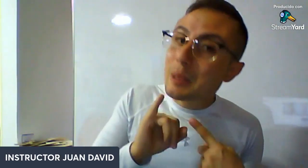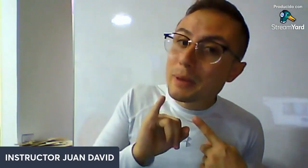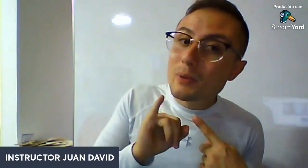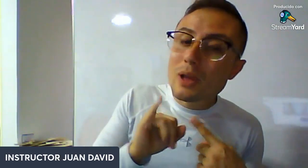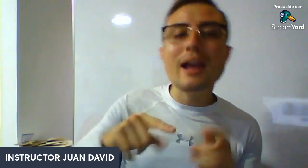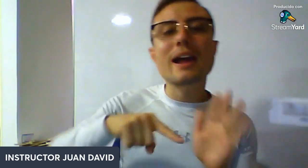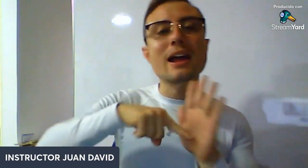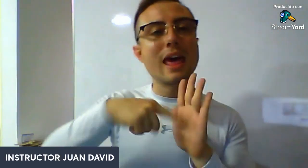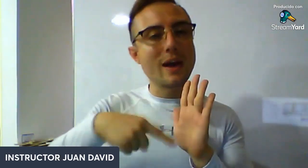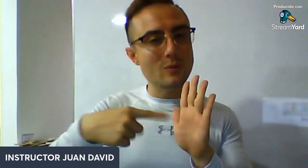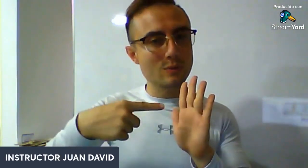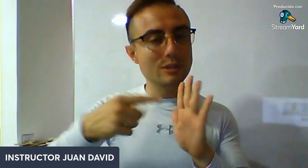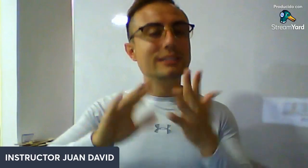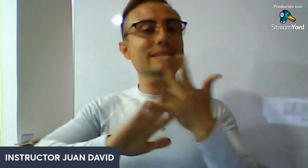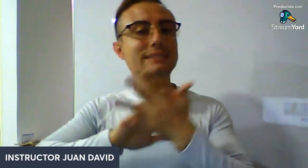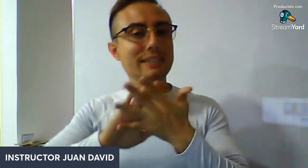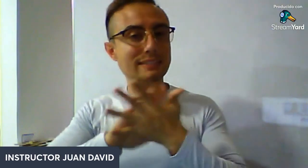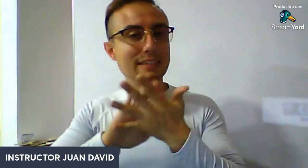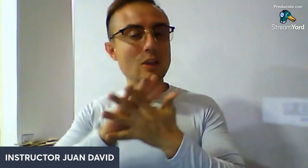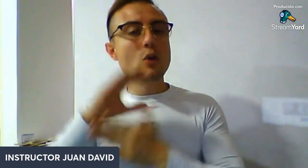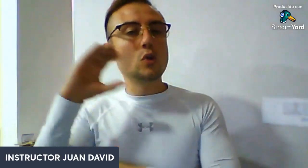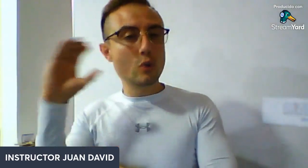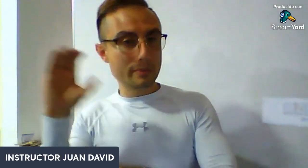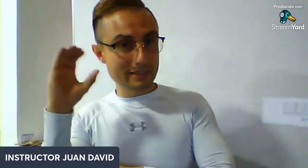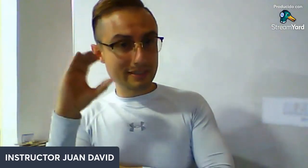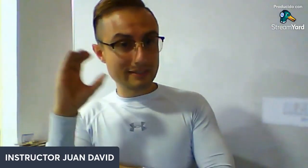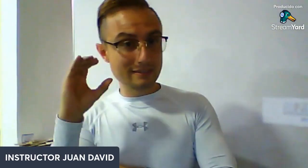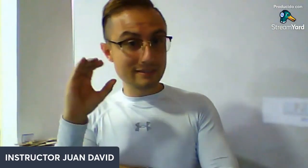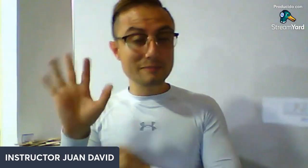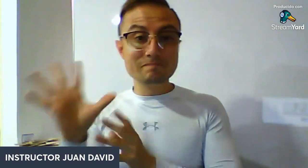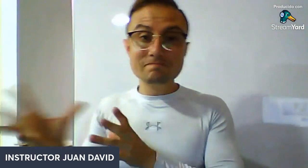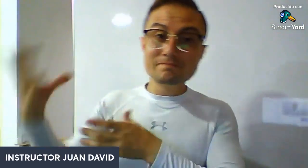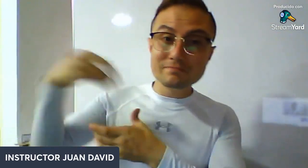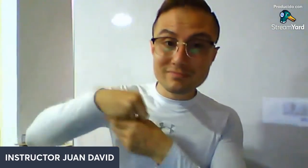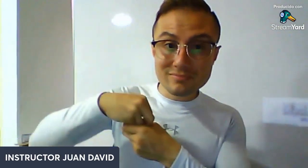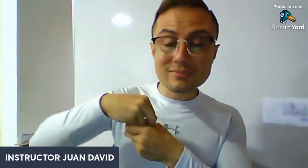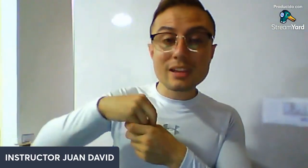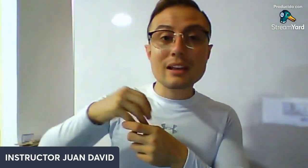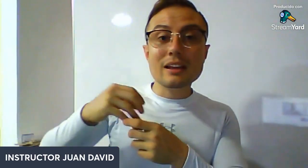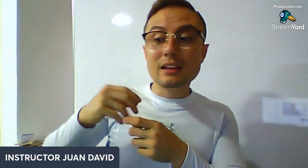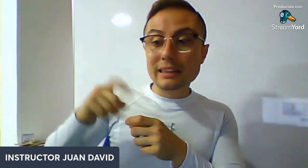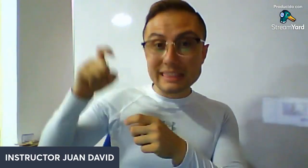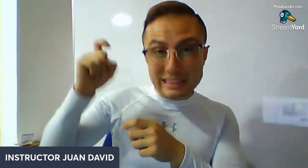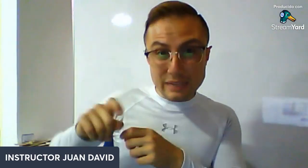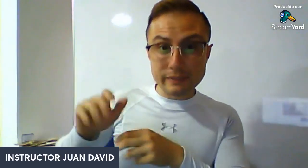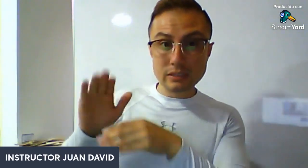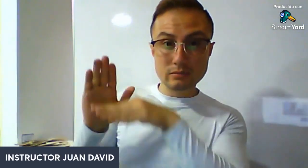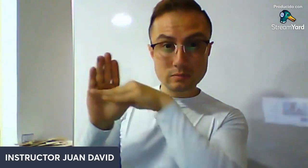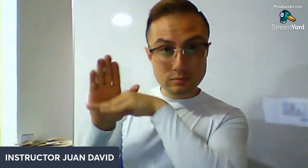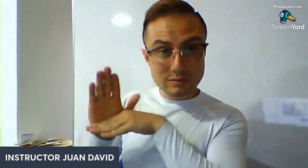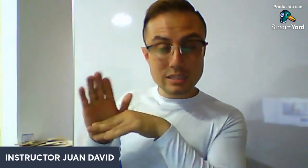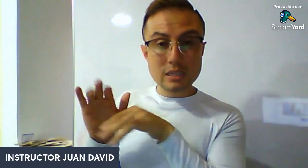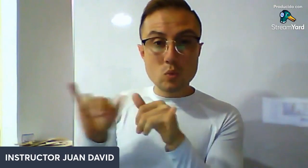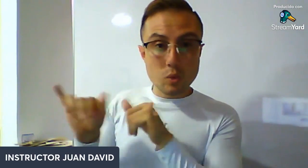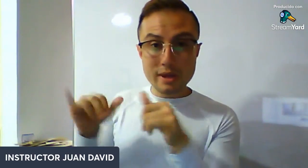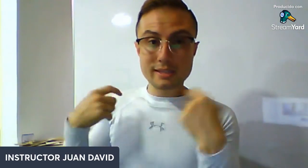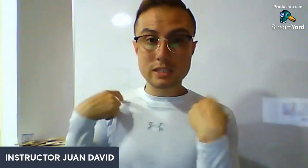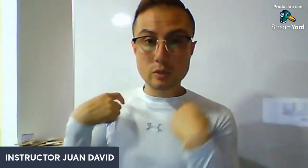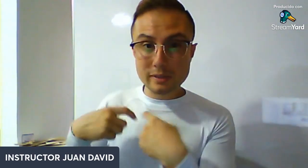colombiana la estructura de ls lengua de señas colombiana la estructura pues